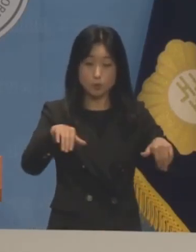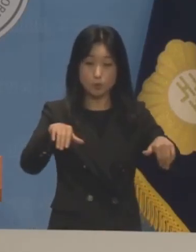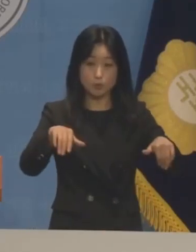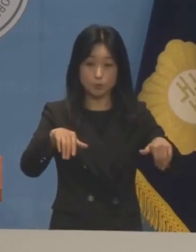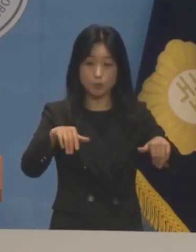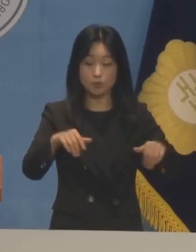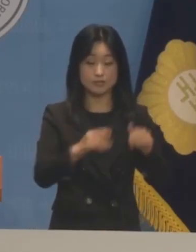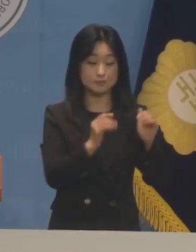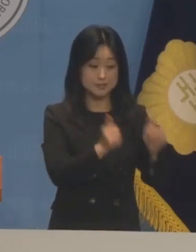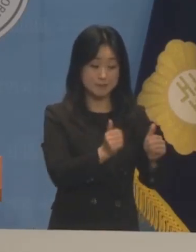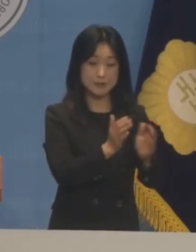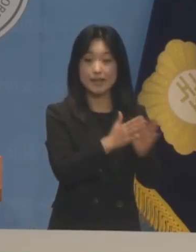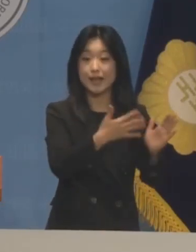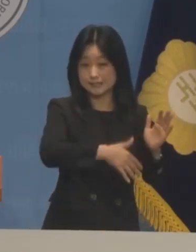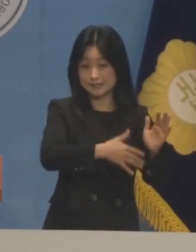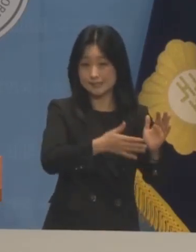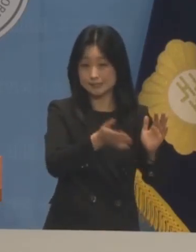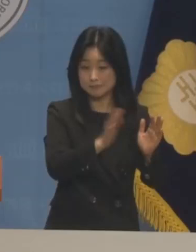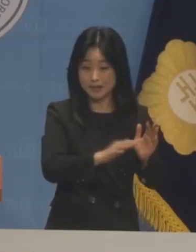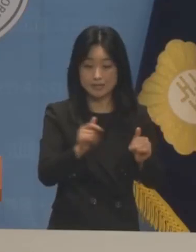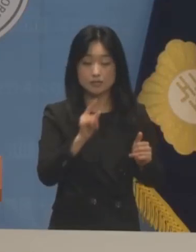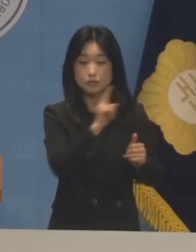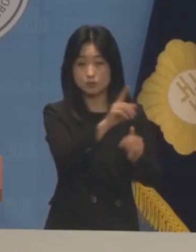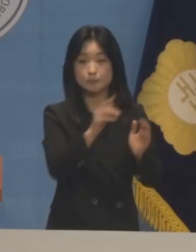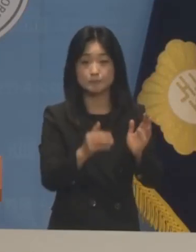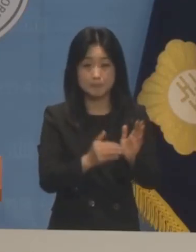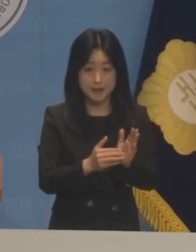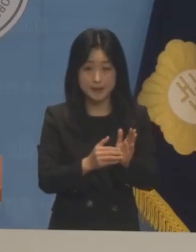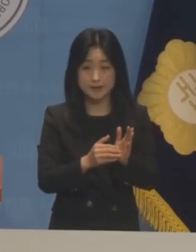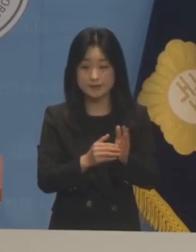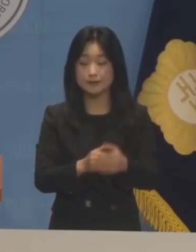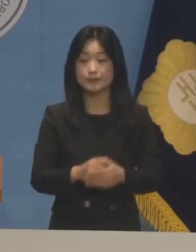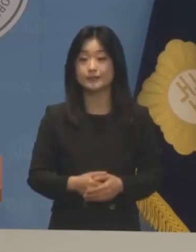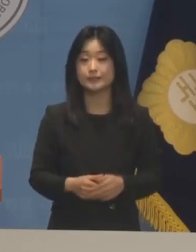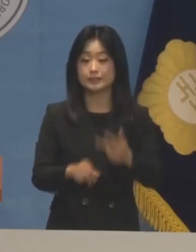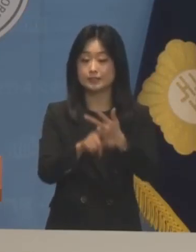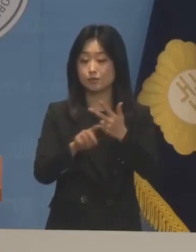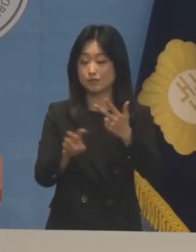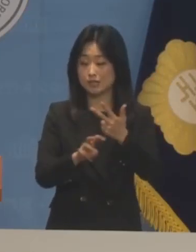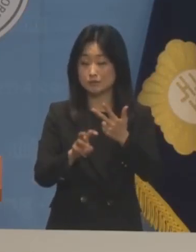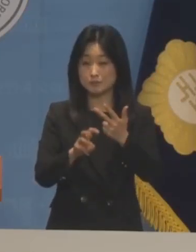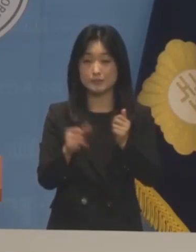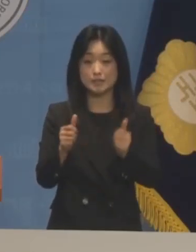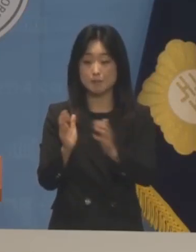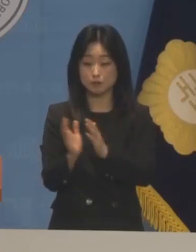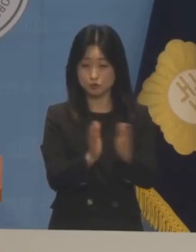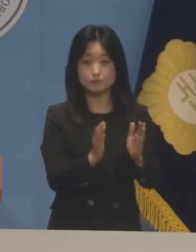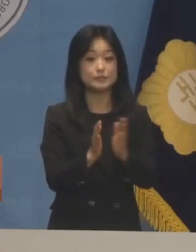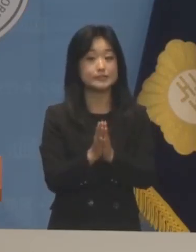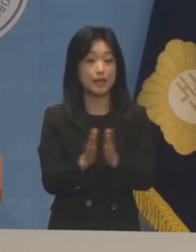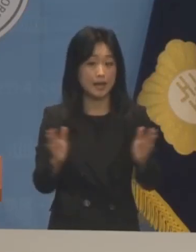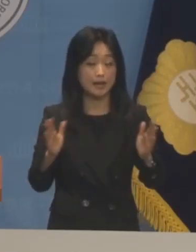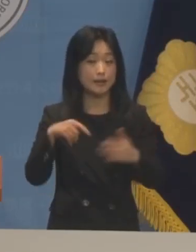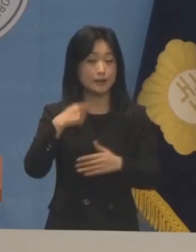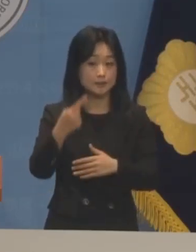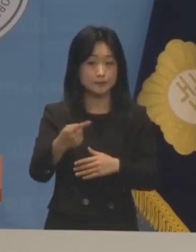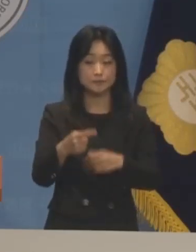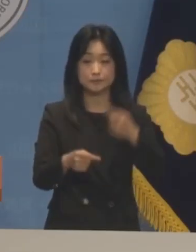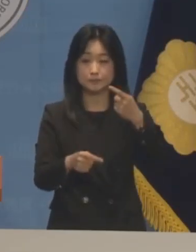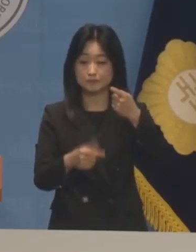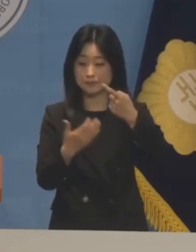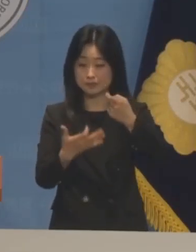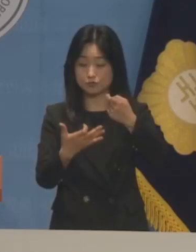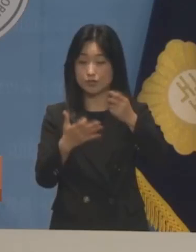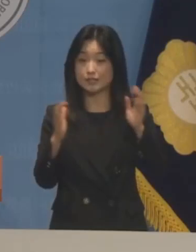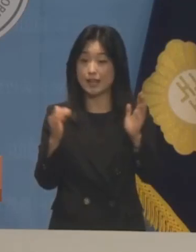아직 재판이 시작되지 않았습니다. 와 관련하여 2024년 7월 31일 공판 준비기일이 열렸고 2024년 11월